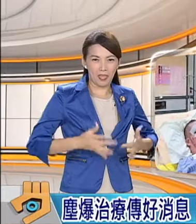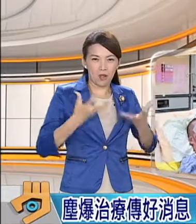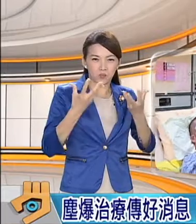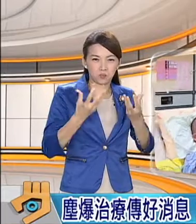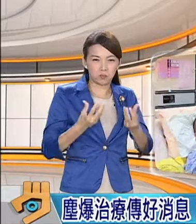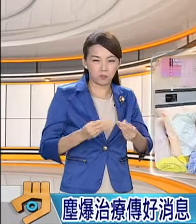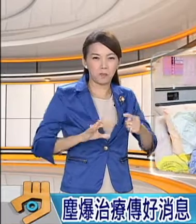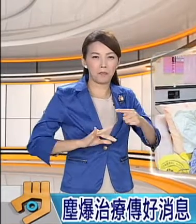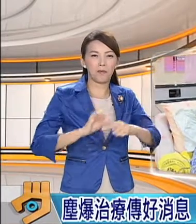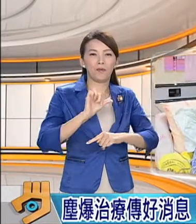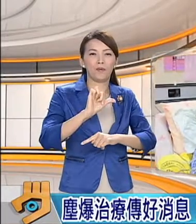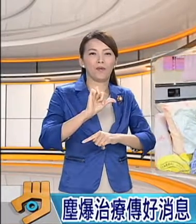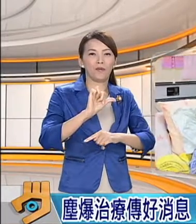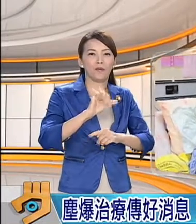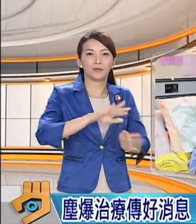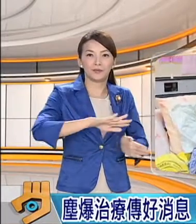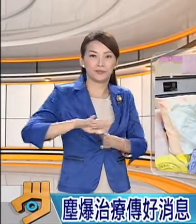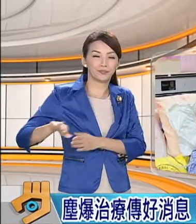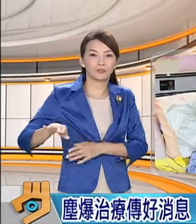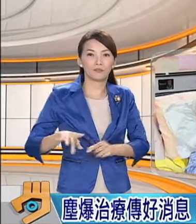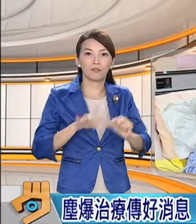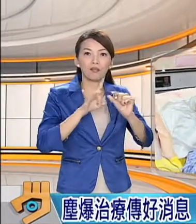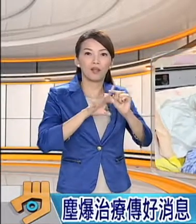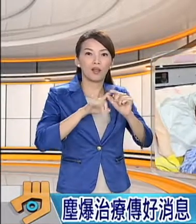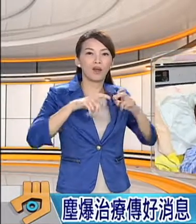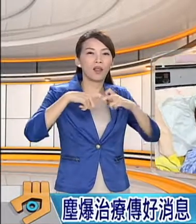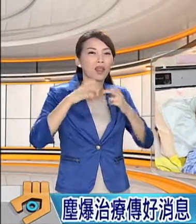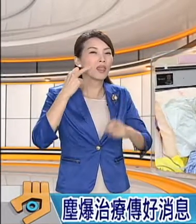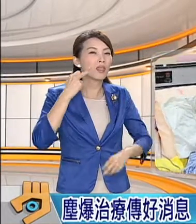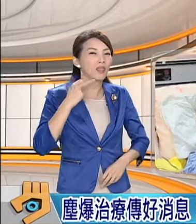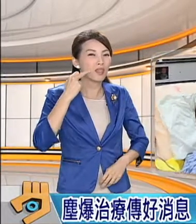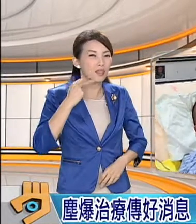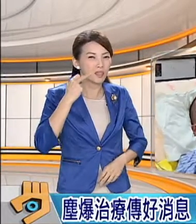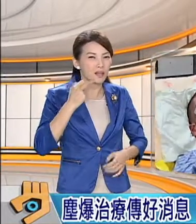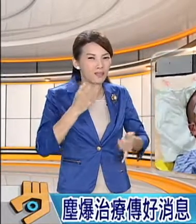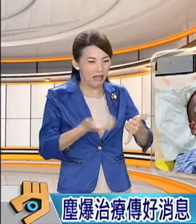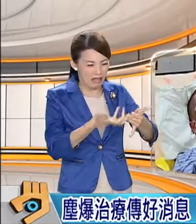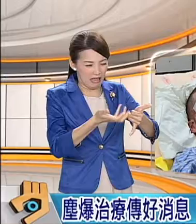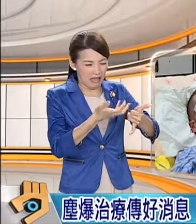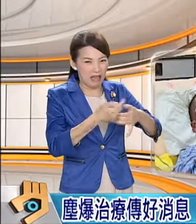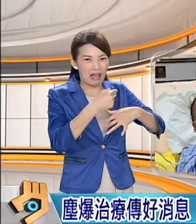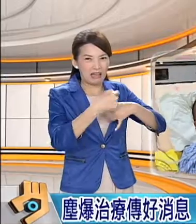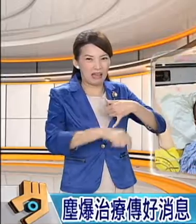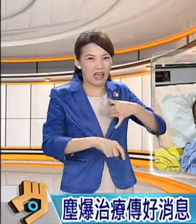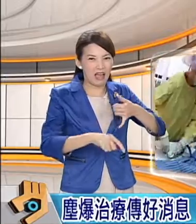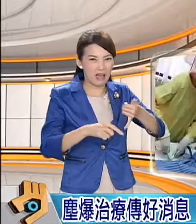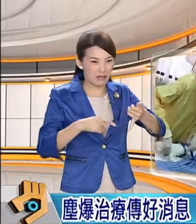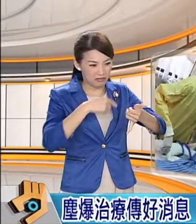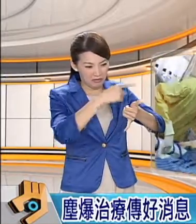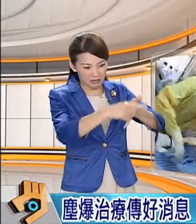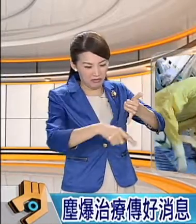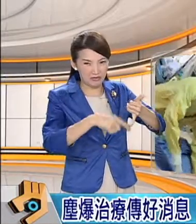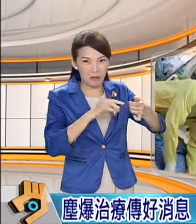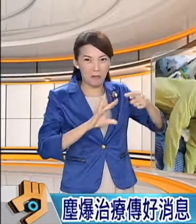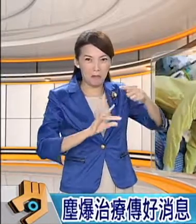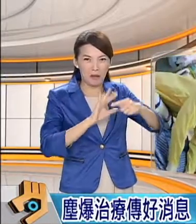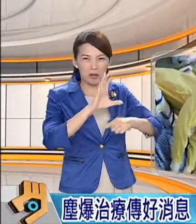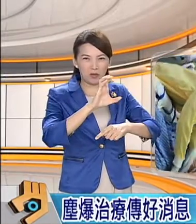到了5%。而台中的李小弟，烧伤面积从91%降